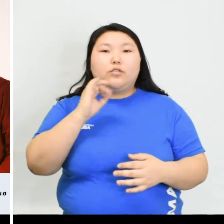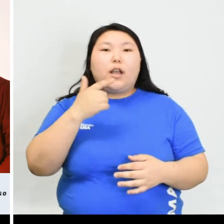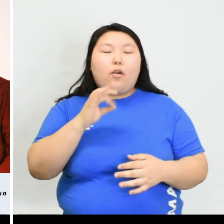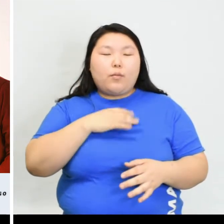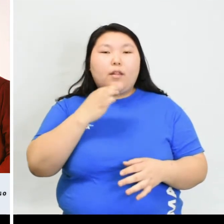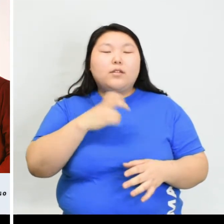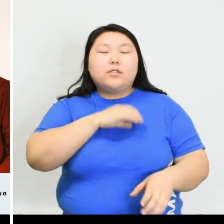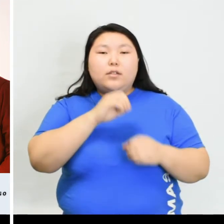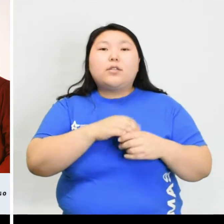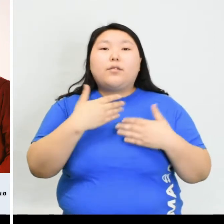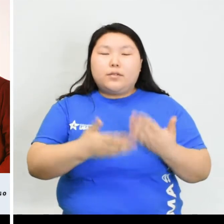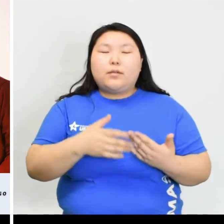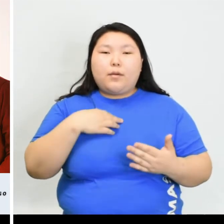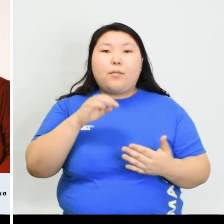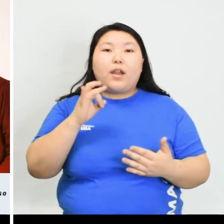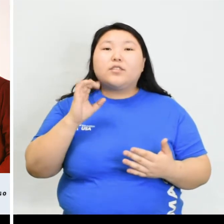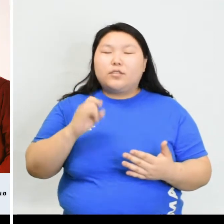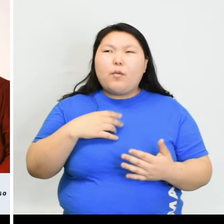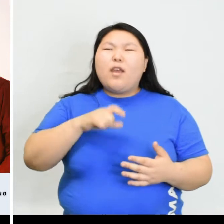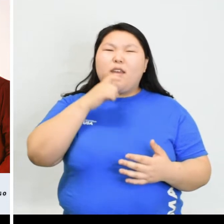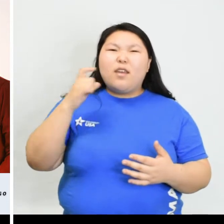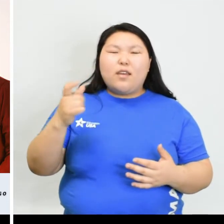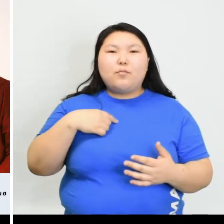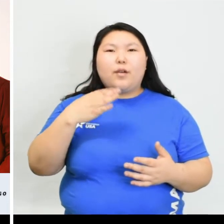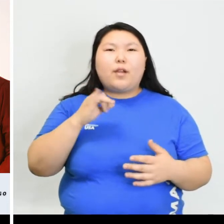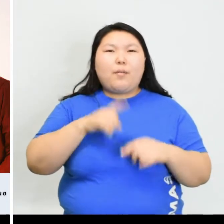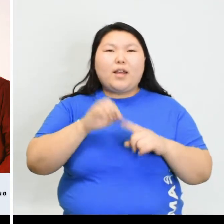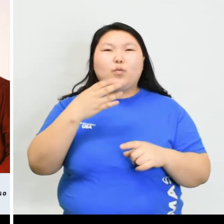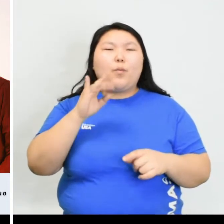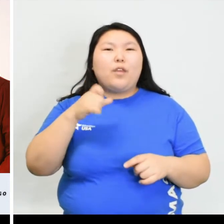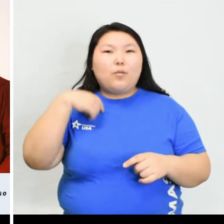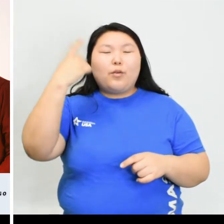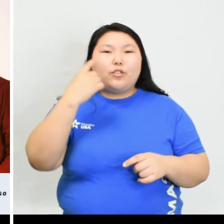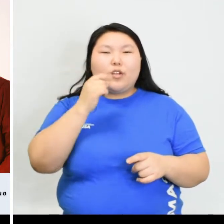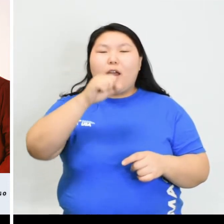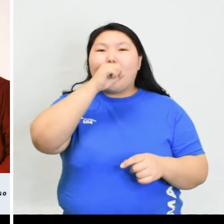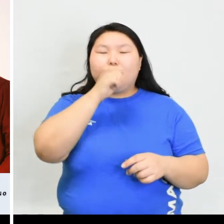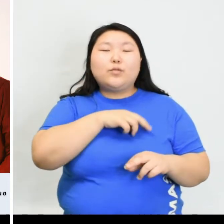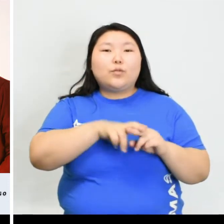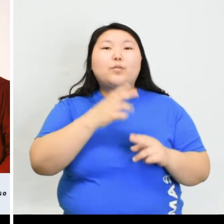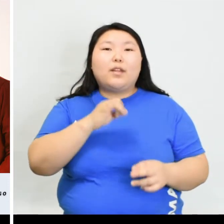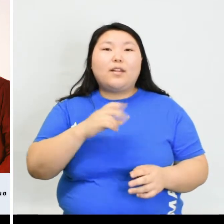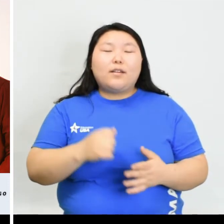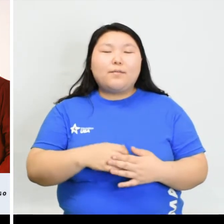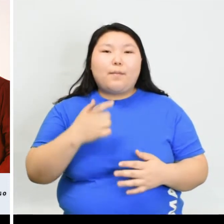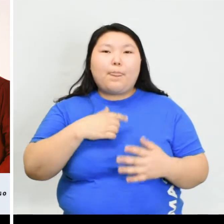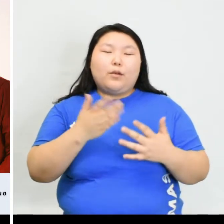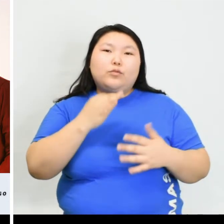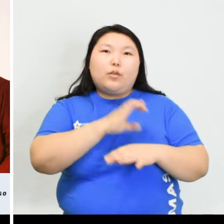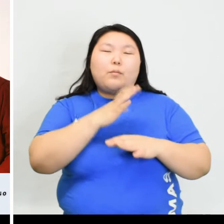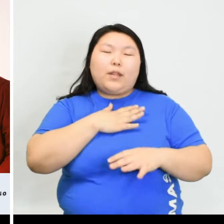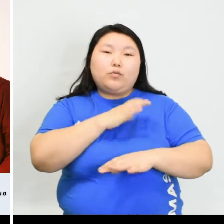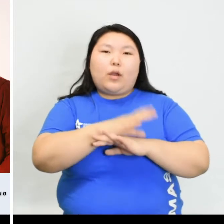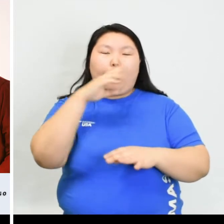хүрчлийг тавьсан бэлээ. Нөө бараг чинь. Тэгэл ямар зүг юм байл гэж бодлоо. Жохон харамсаал суужилаа. Мондог сургалт чи бас мондог